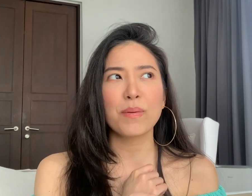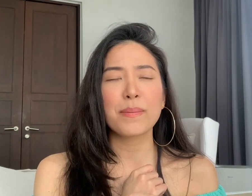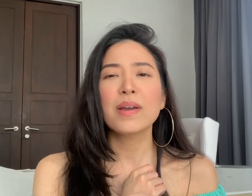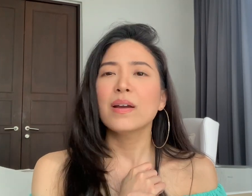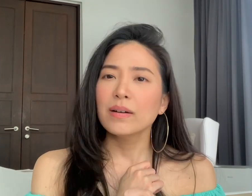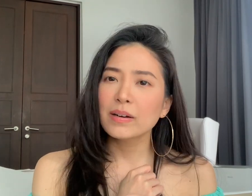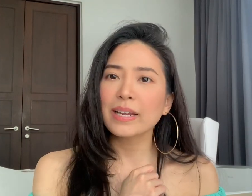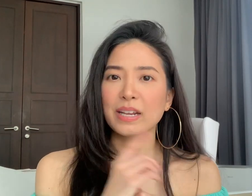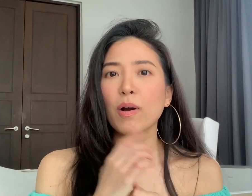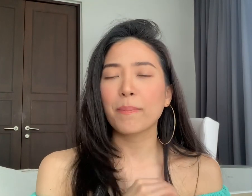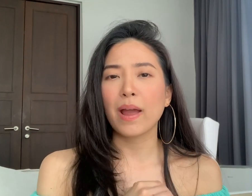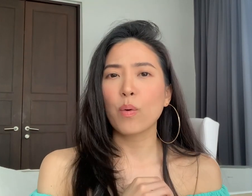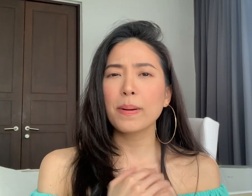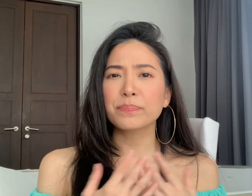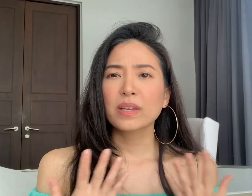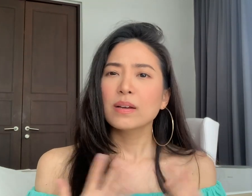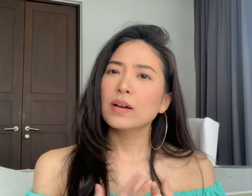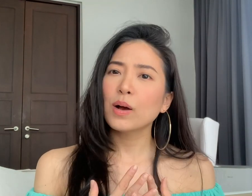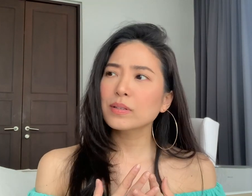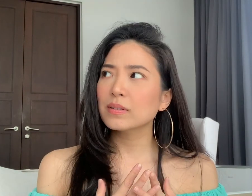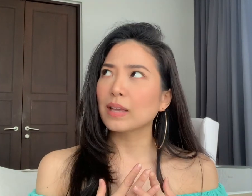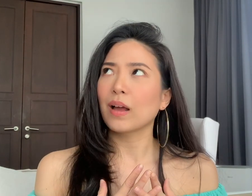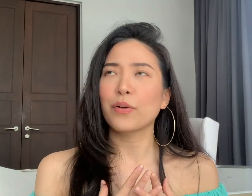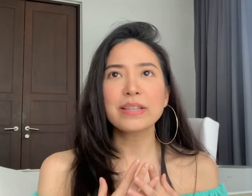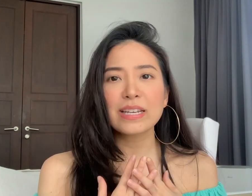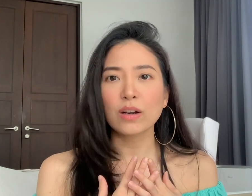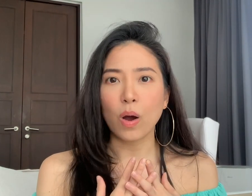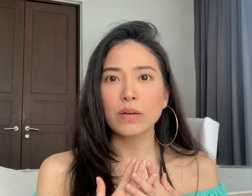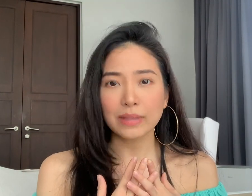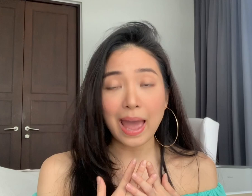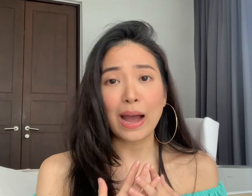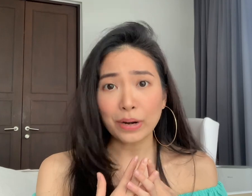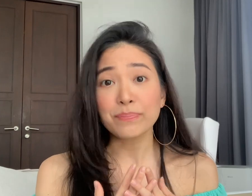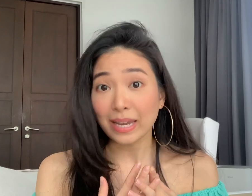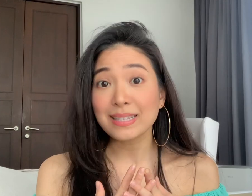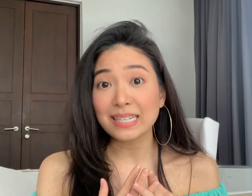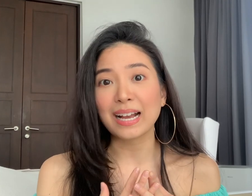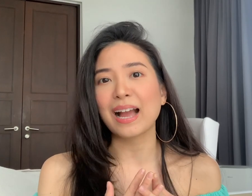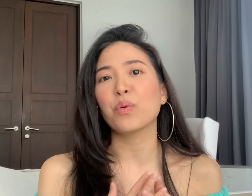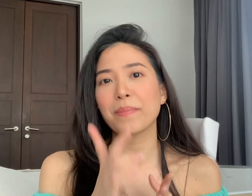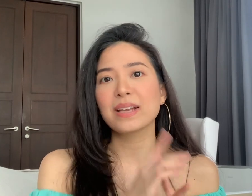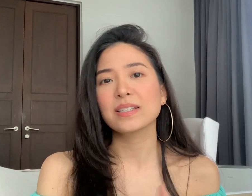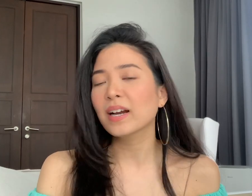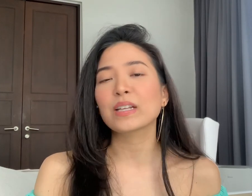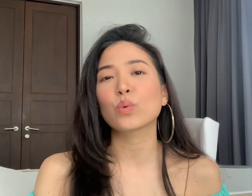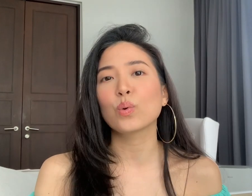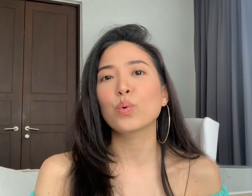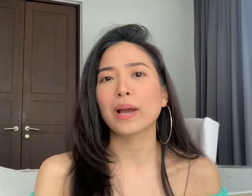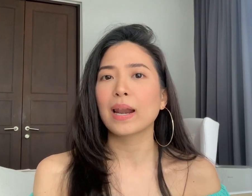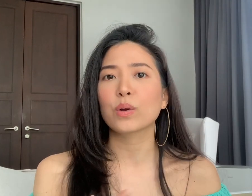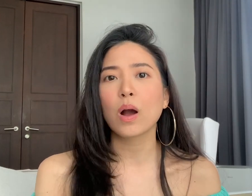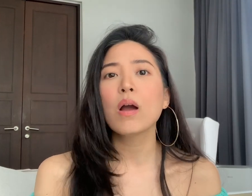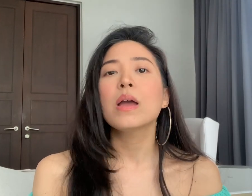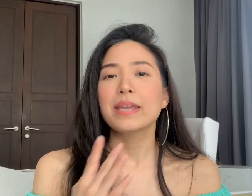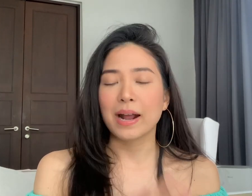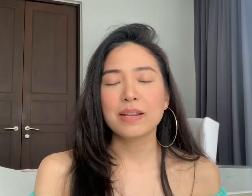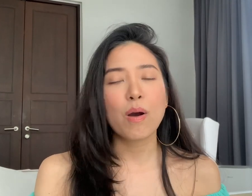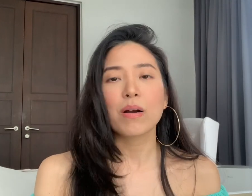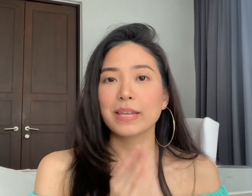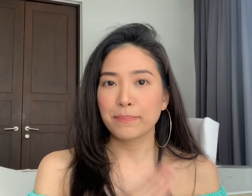ว่เฮ้ย wealthyี่บอกไวา่.. เขาจะสื่ส Vä maltจริส แต่เขาทำได้จริคะ คุแม่เชื่อในตัวลูกนะคะและอย่ที่บอก ยํ